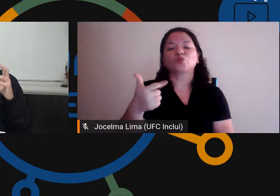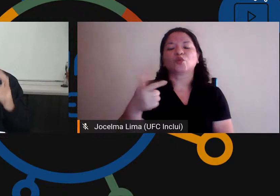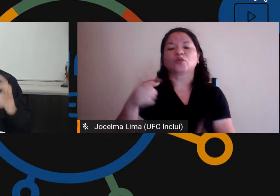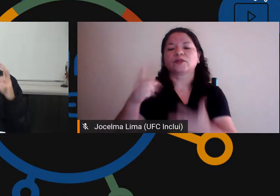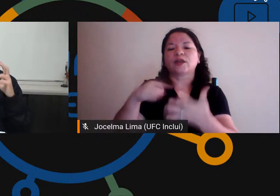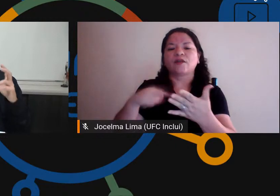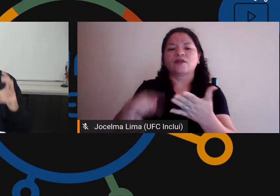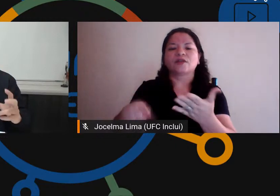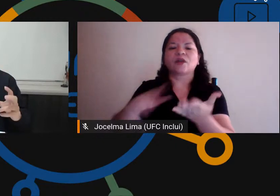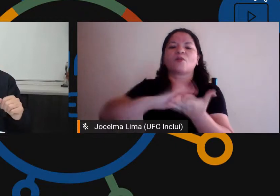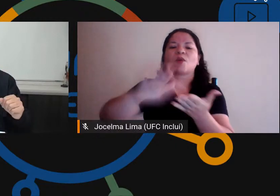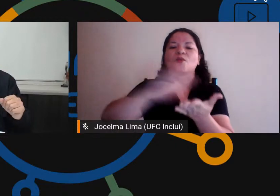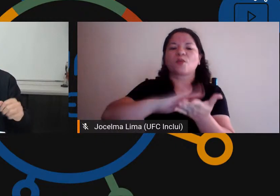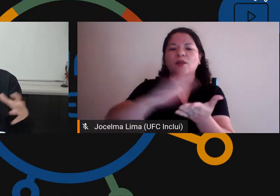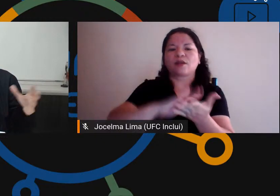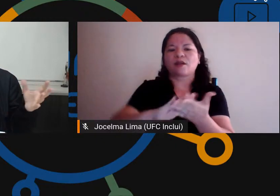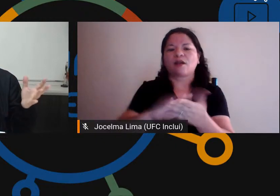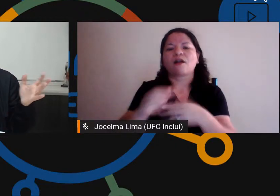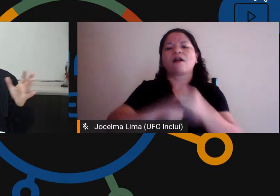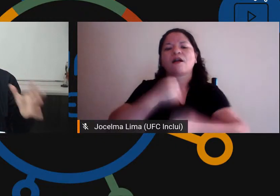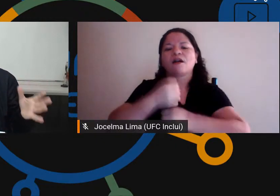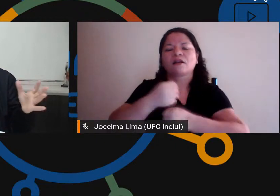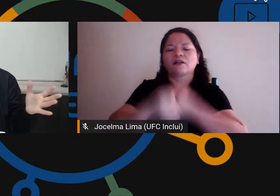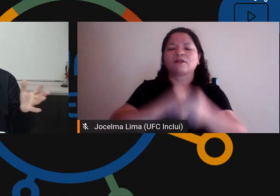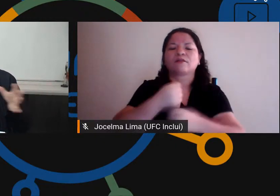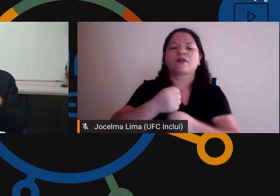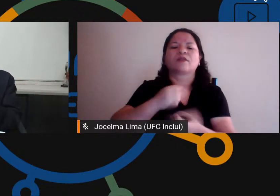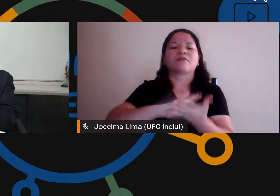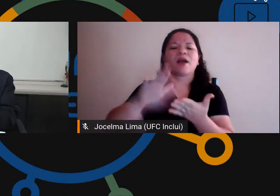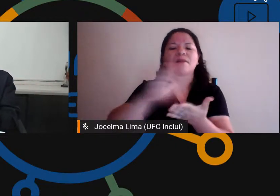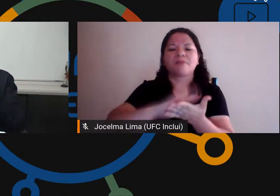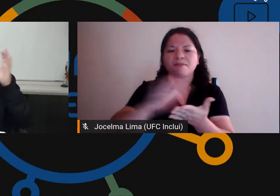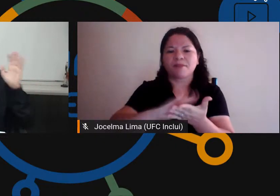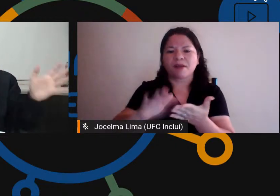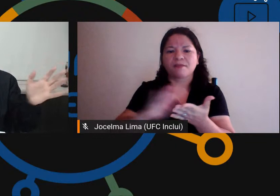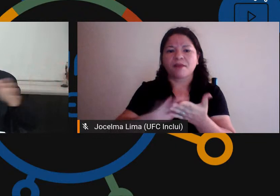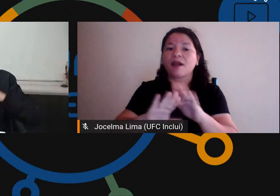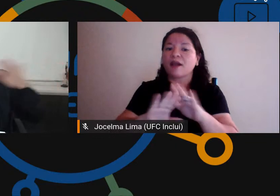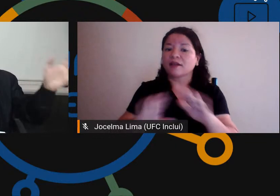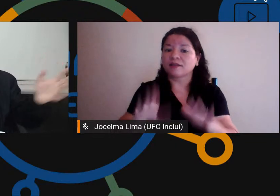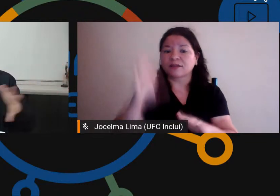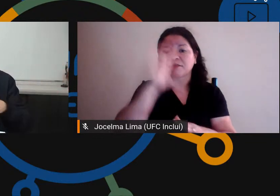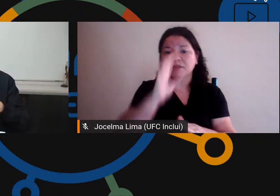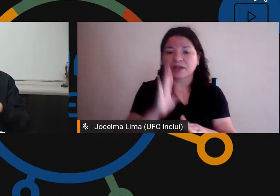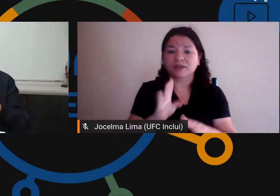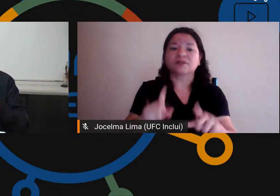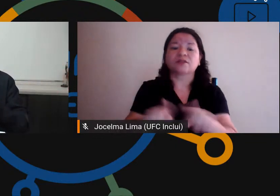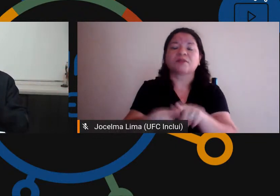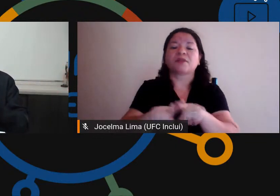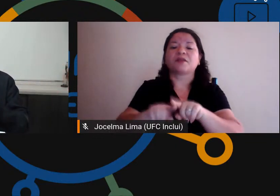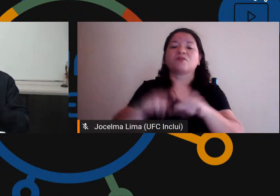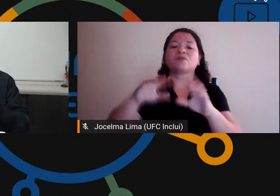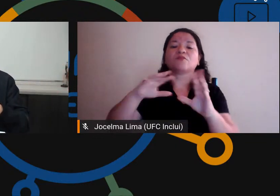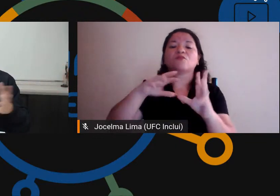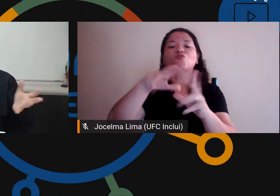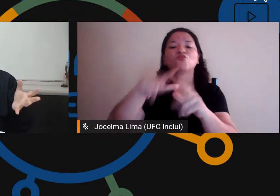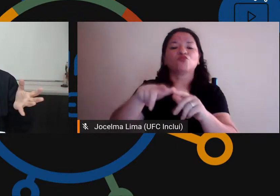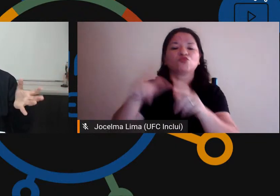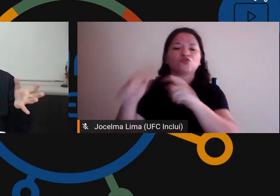publicava revisões anualmente. E é isso. E trabalhos de brasileiros e trabalhos de vários lugares do mundo.